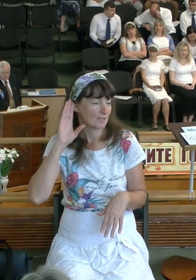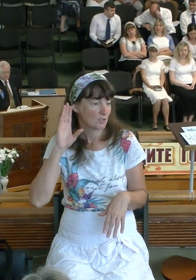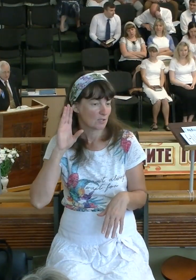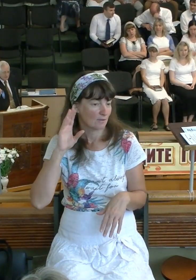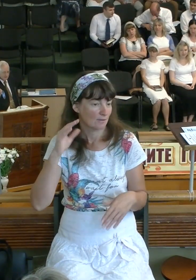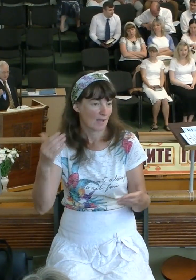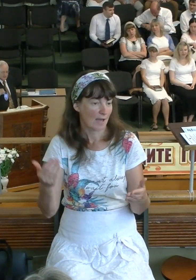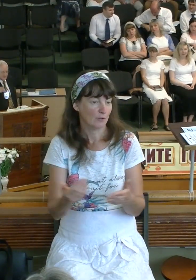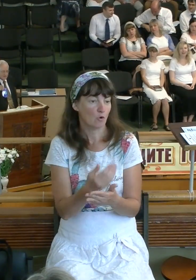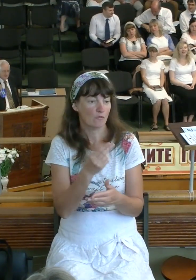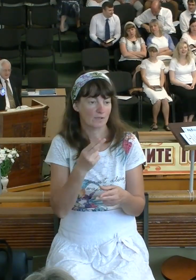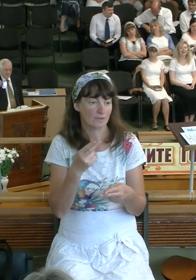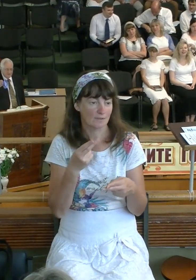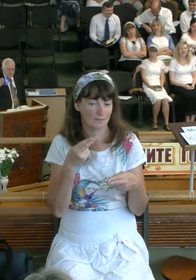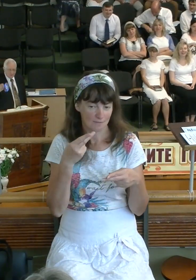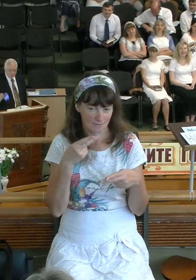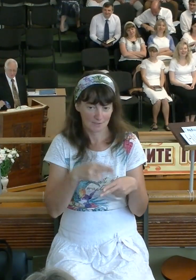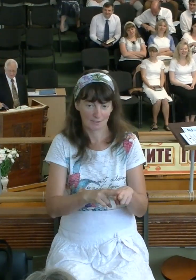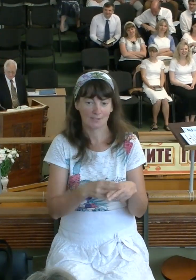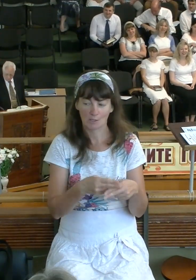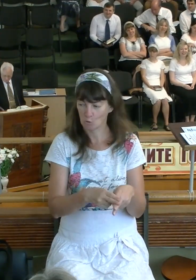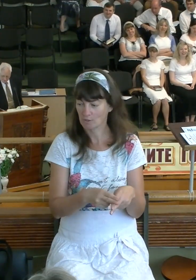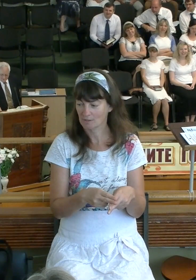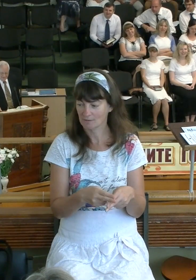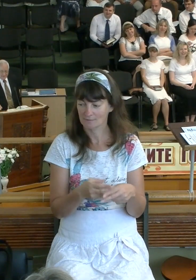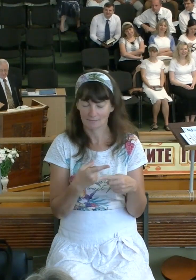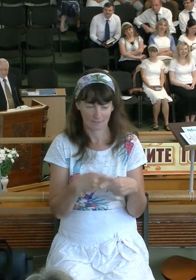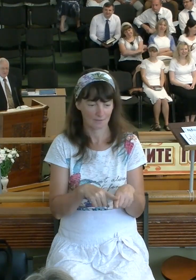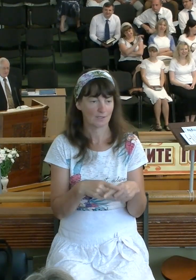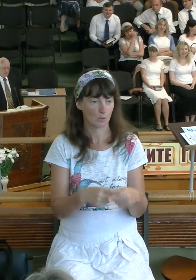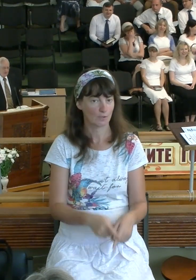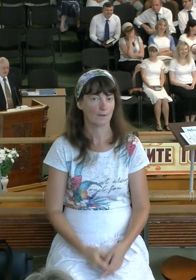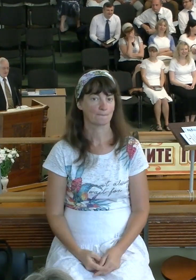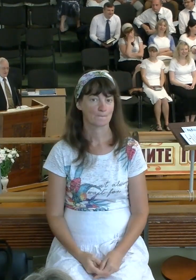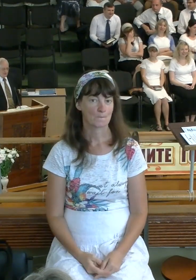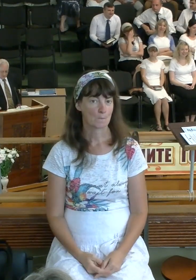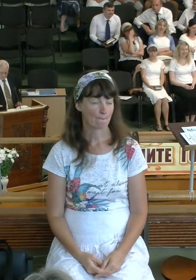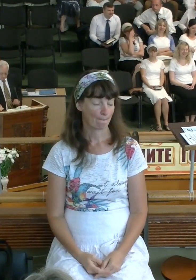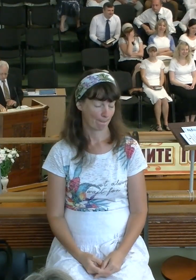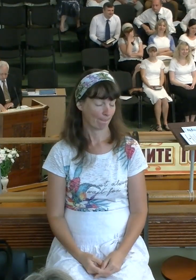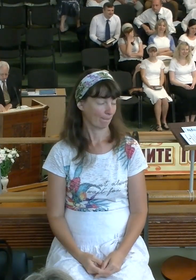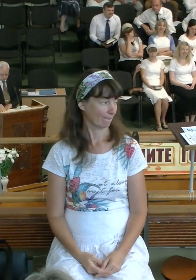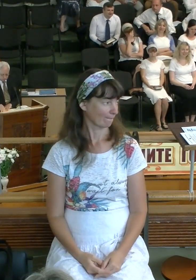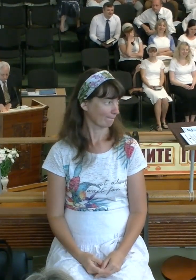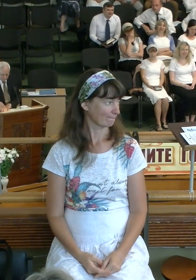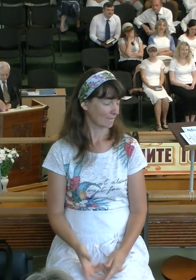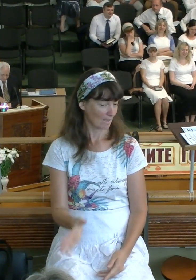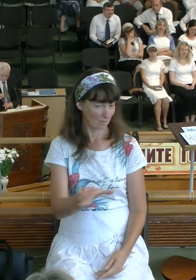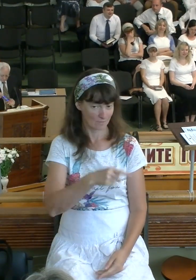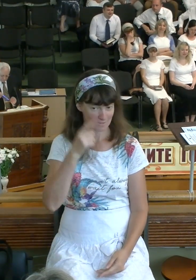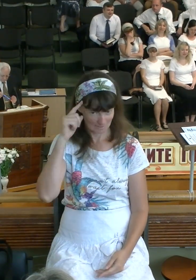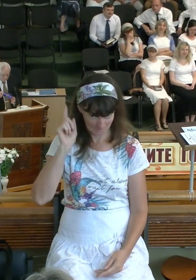Вы подойдите, я расскажу. Одну руку вижу. Друзья дорогие,